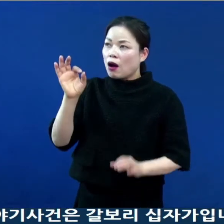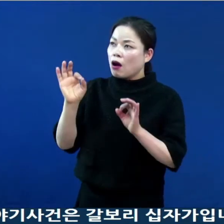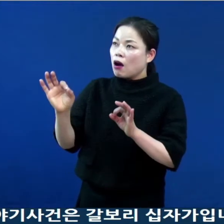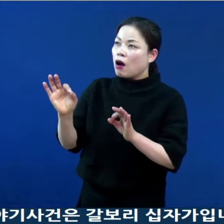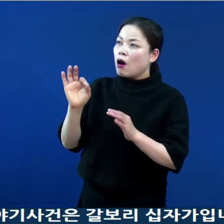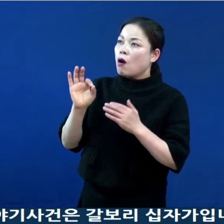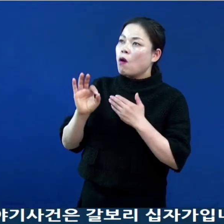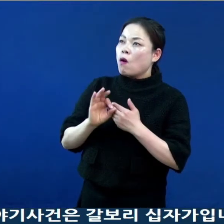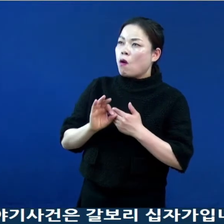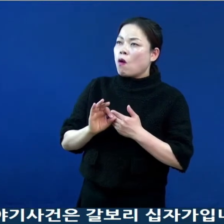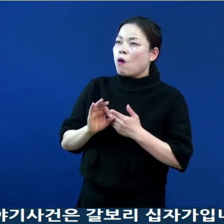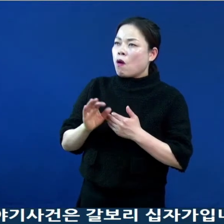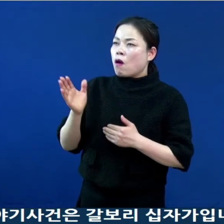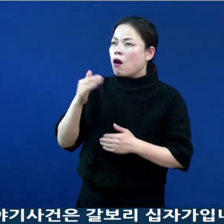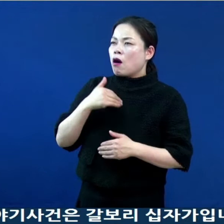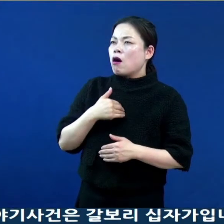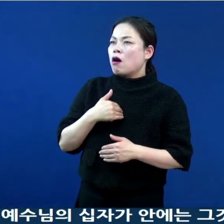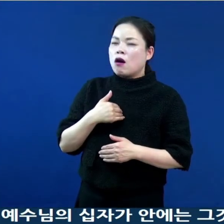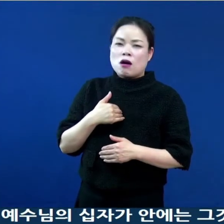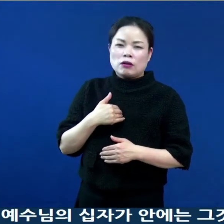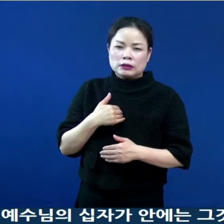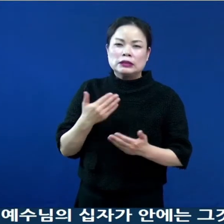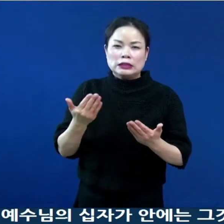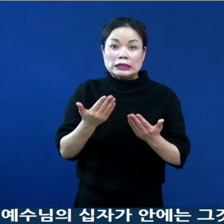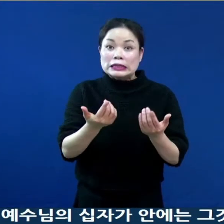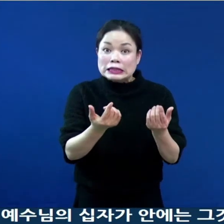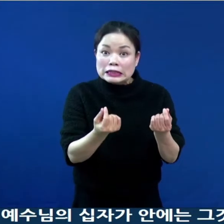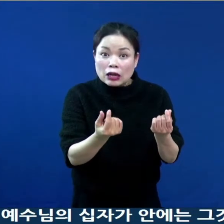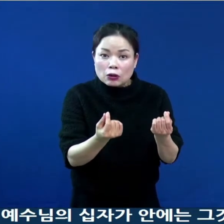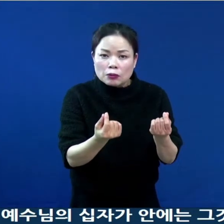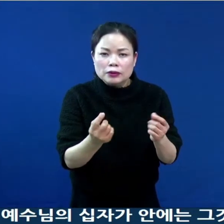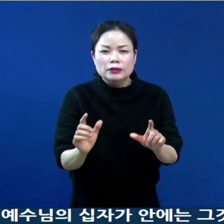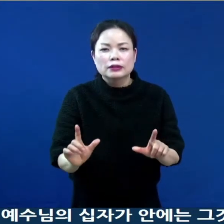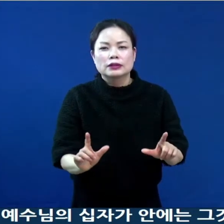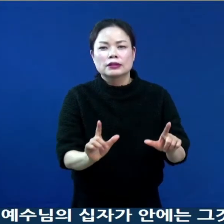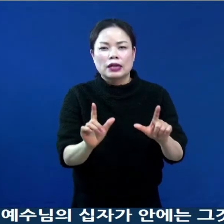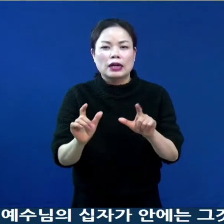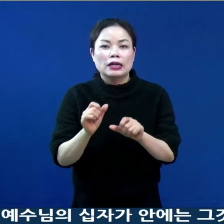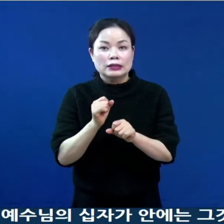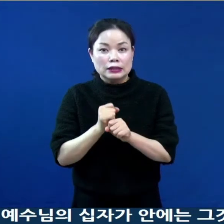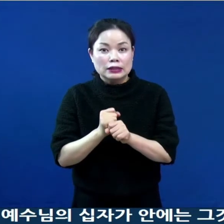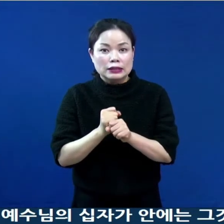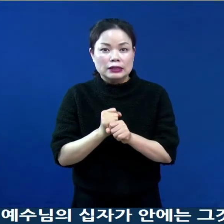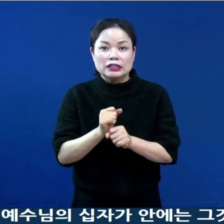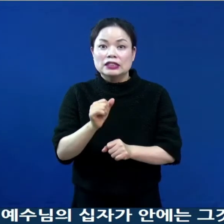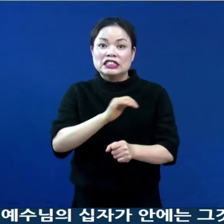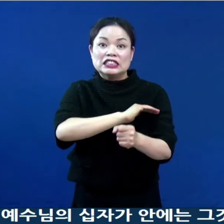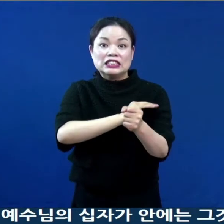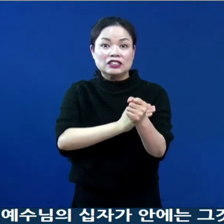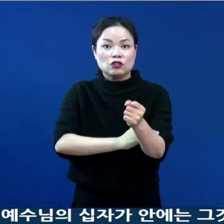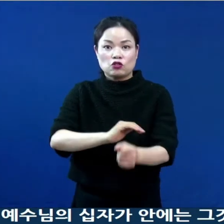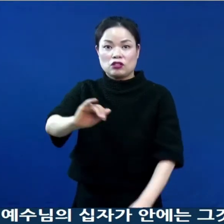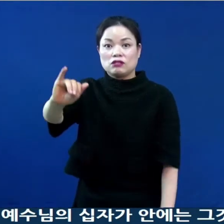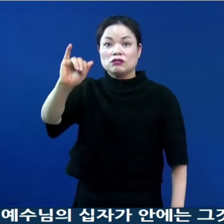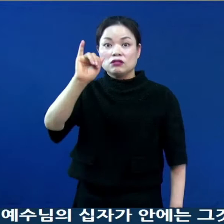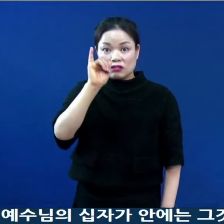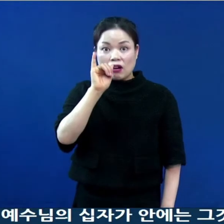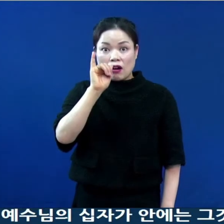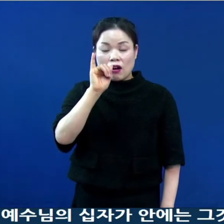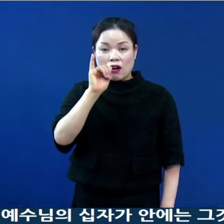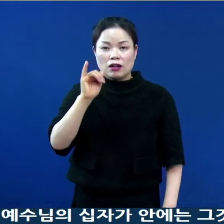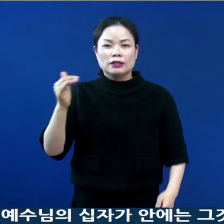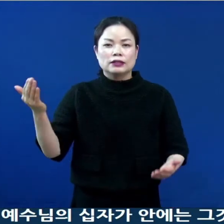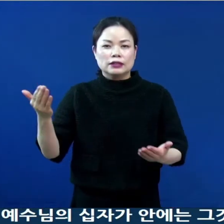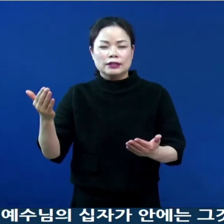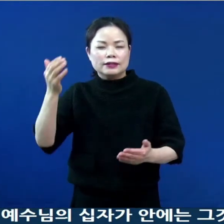바라보면서 그 사건이 나에게 지금 있는 사건처럼 살아나게 하는 능력이 있다. 그